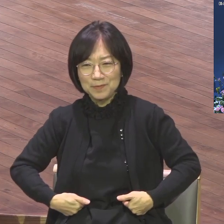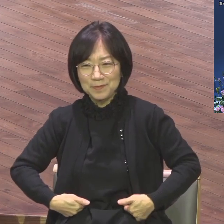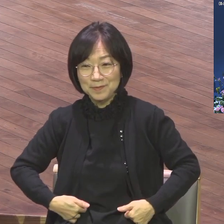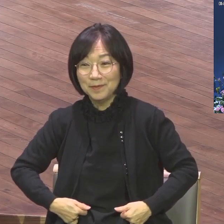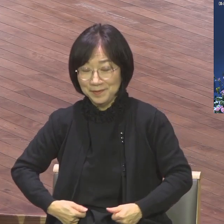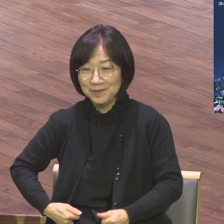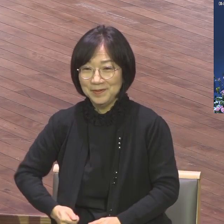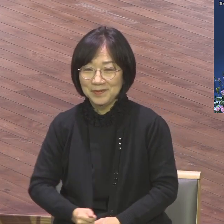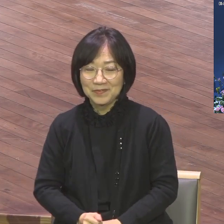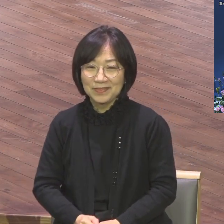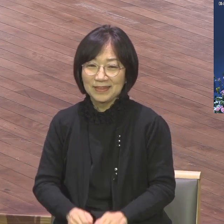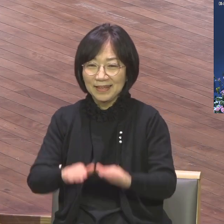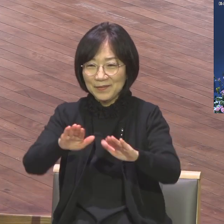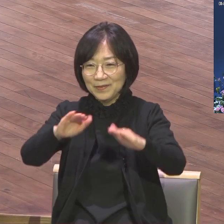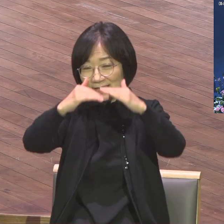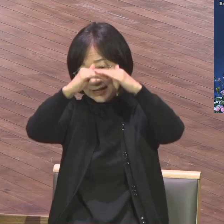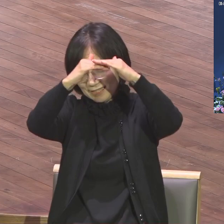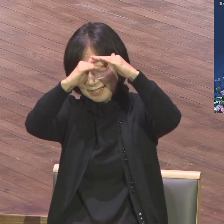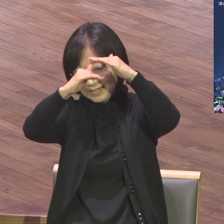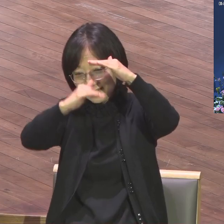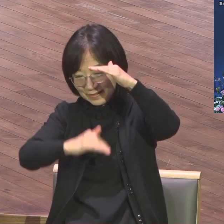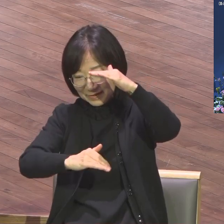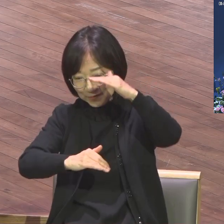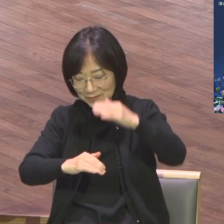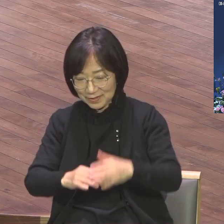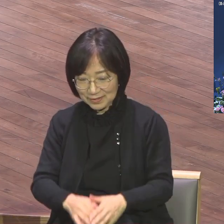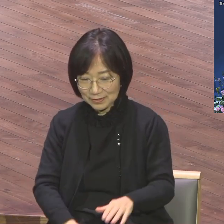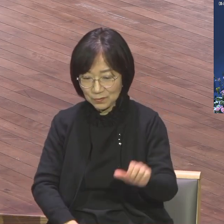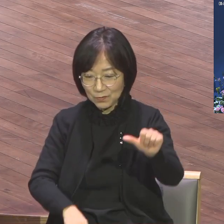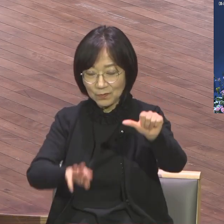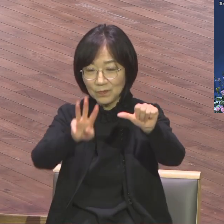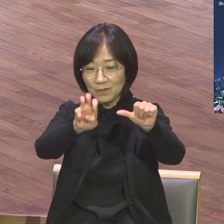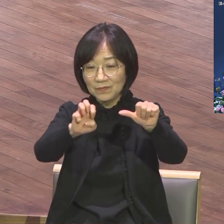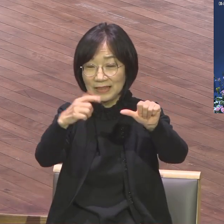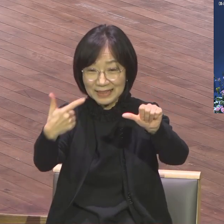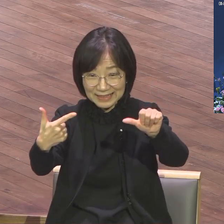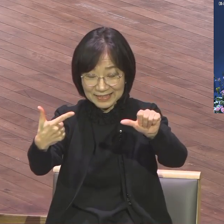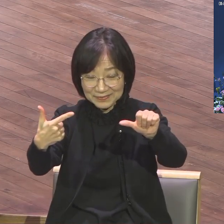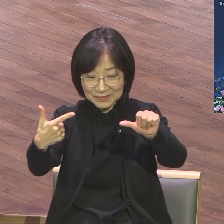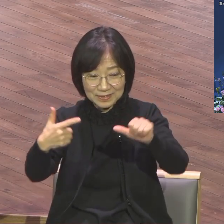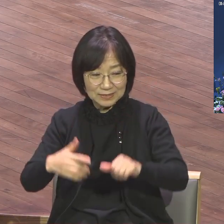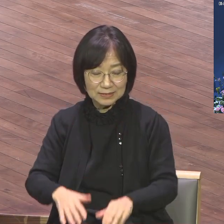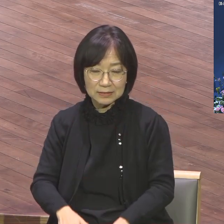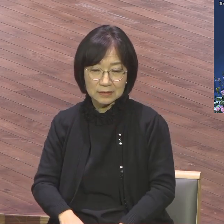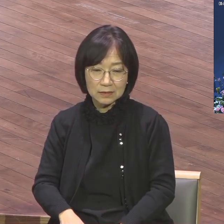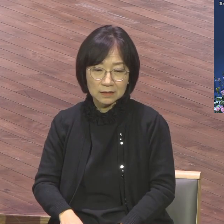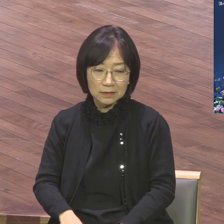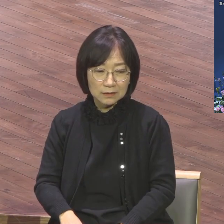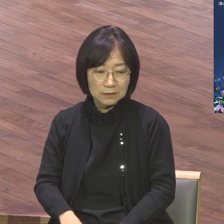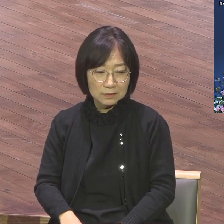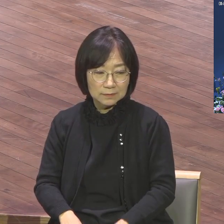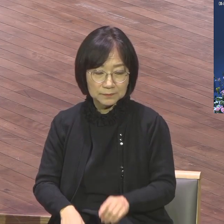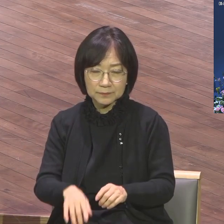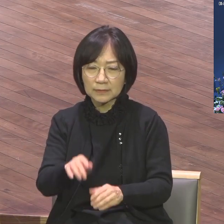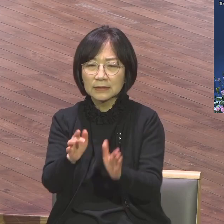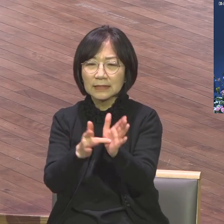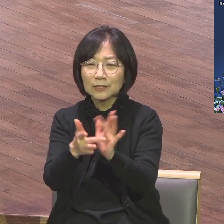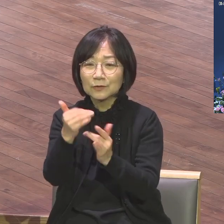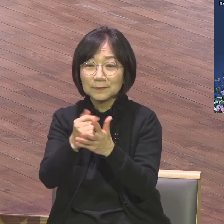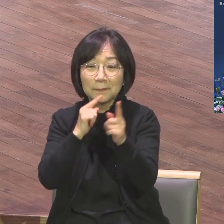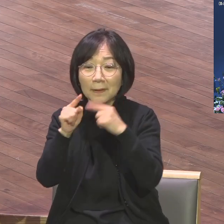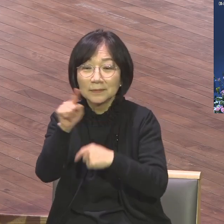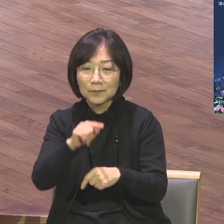오늘 우리가 읽은 이 본문 36절에도 보면 뭐라고 나옵니까? 두려워하지 말고 믿기만